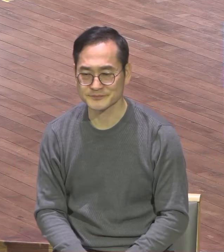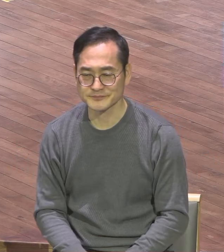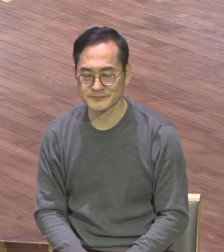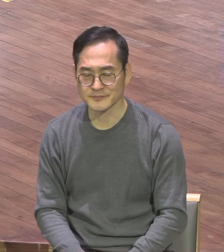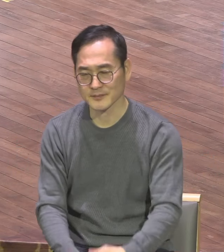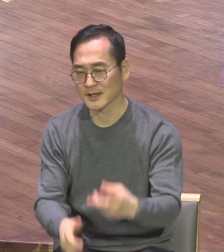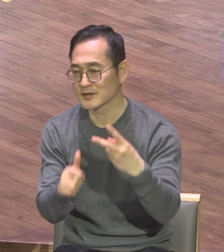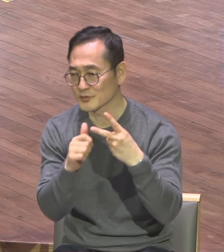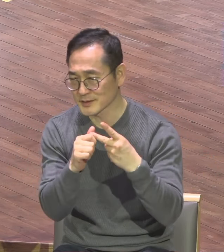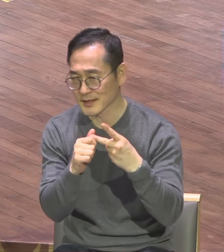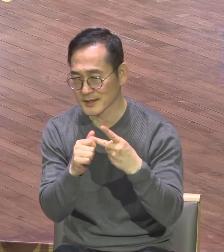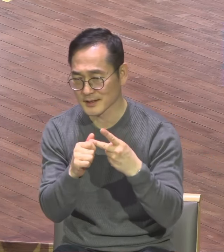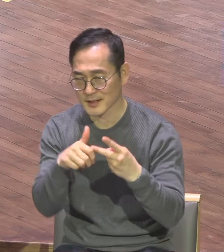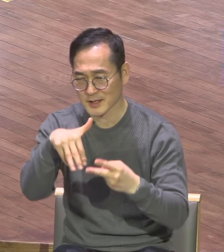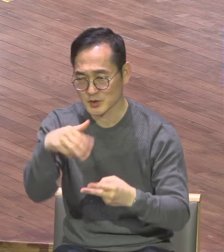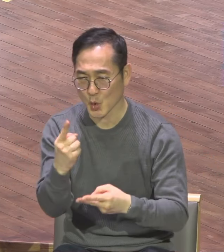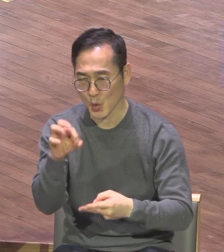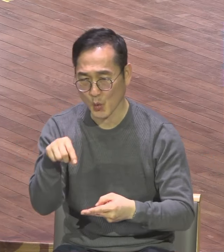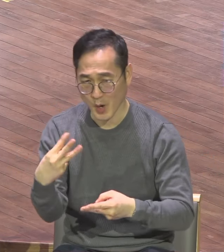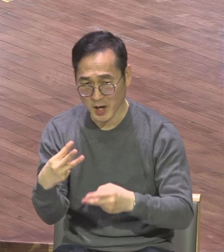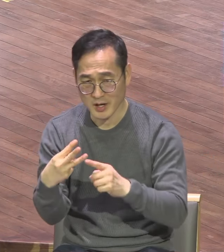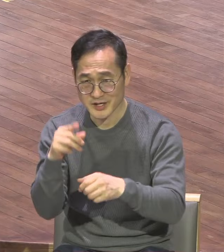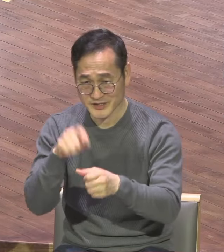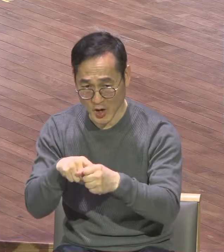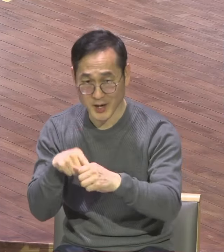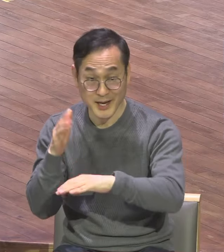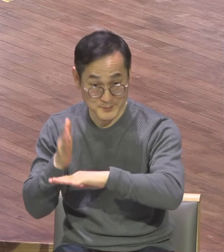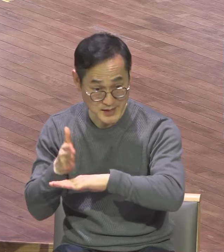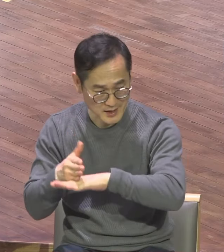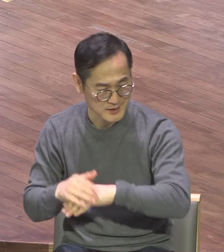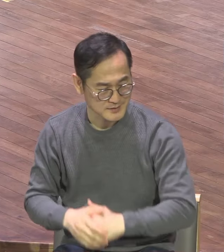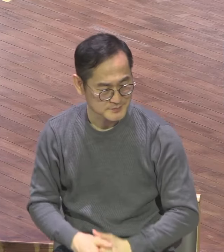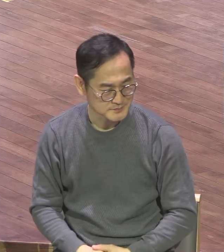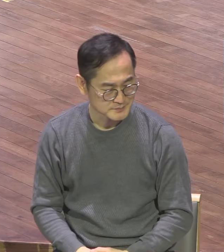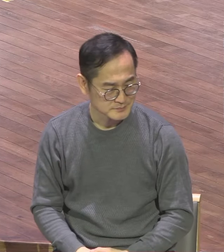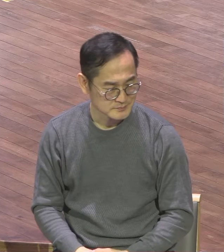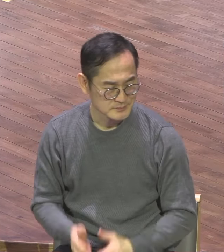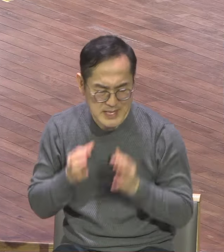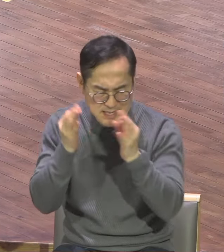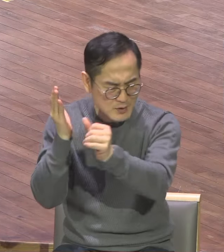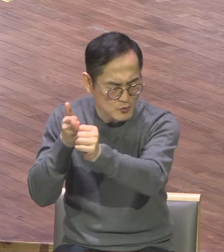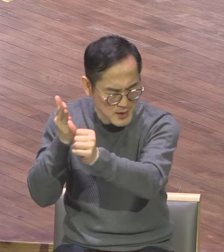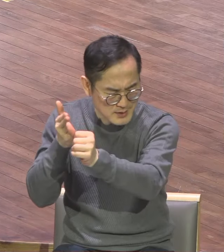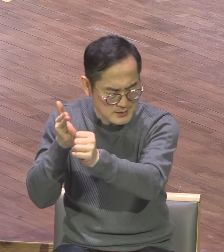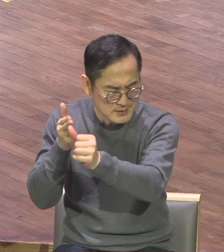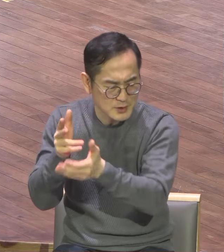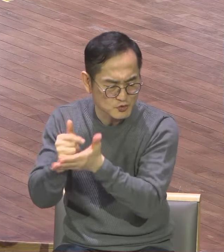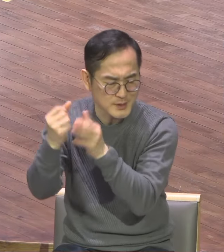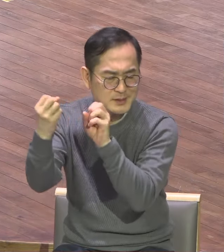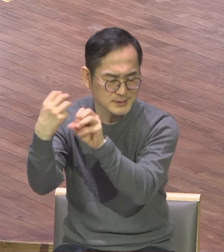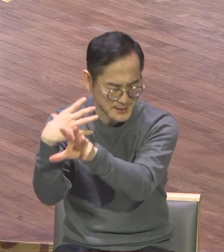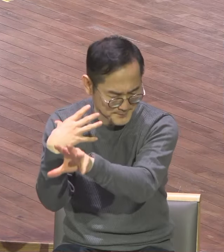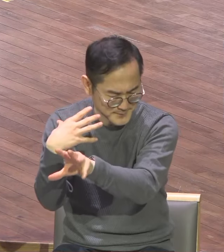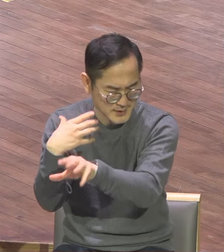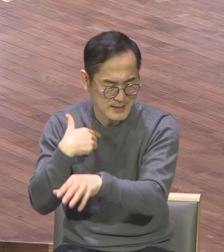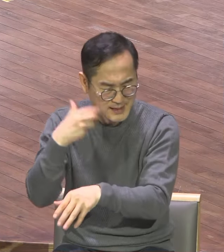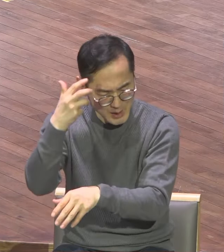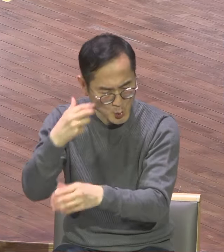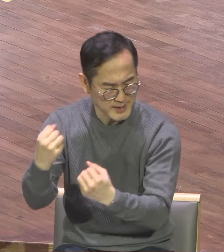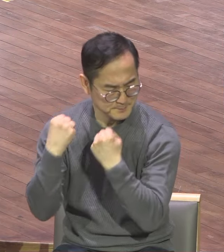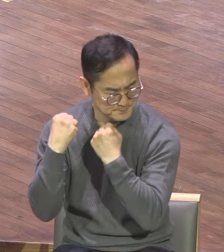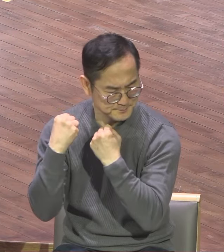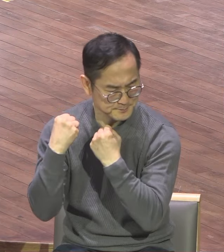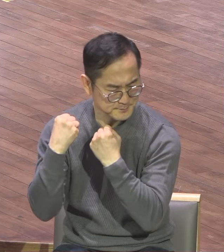두 번째로 초월적 감사합니다. 3절 봅니다. 내가 강구하는 날에 주께서 응답하시고 내 영혼에 힘을